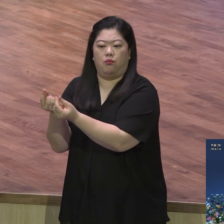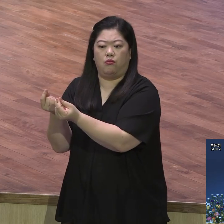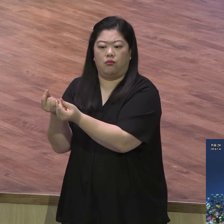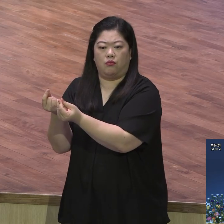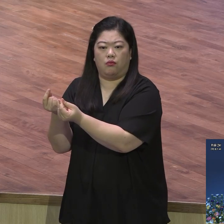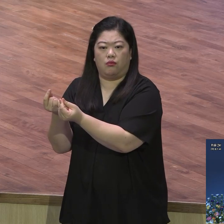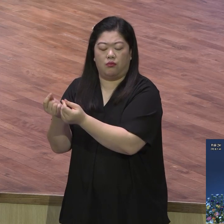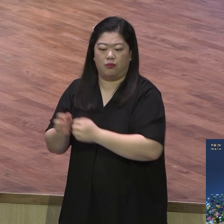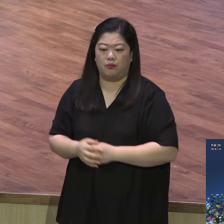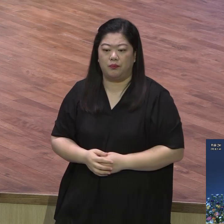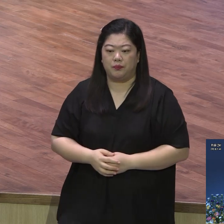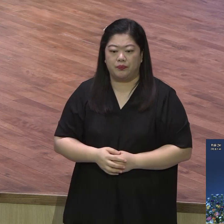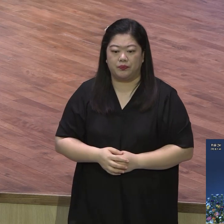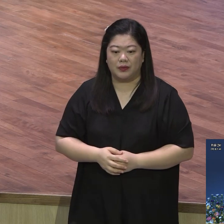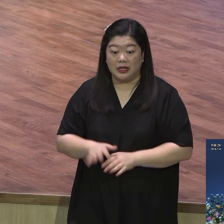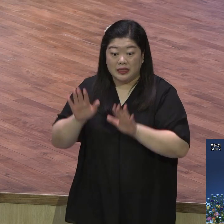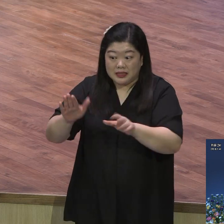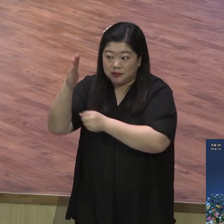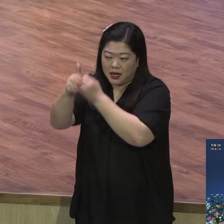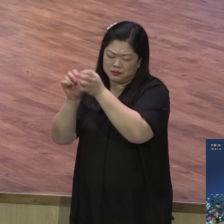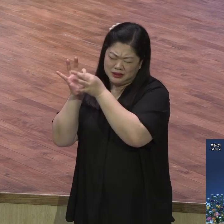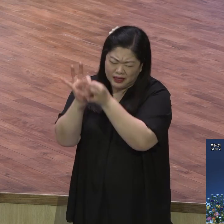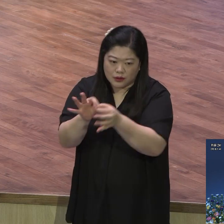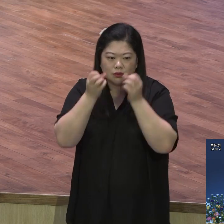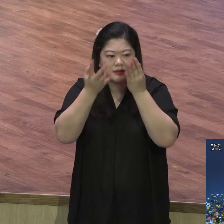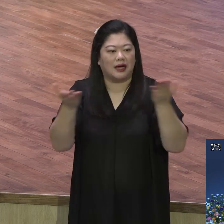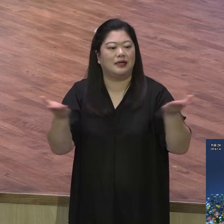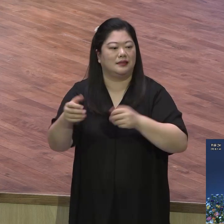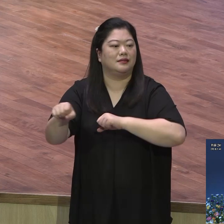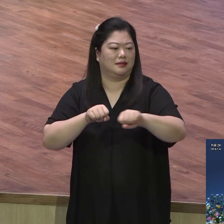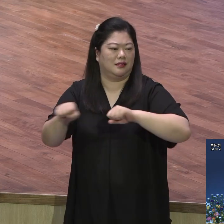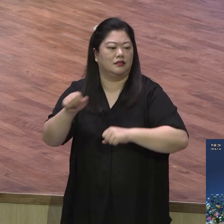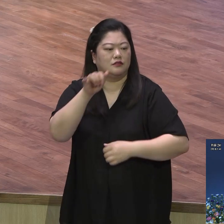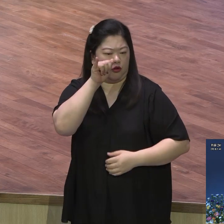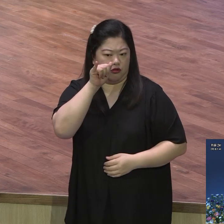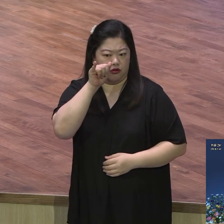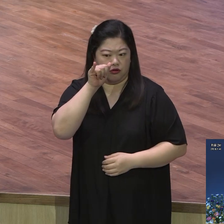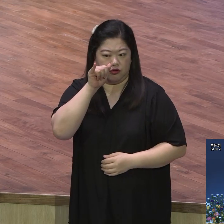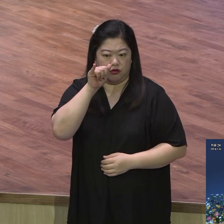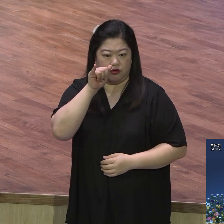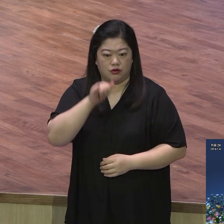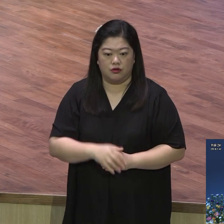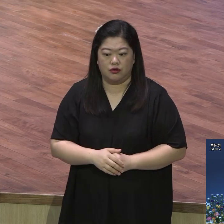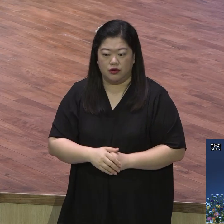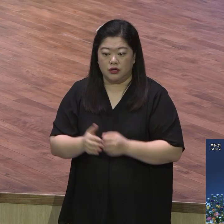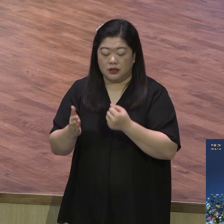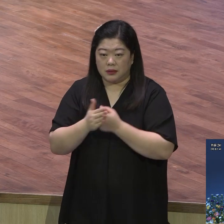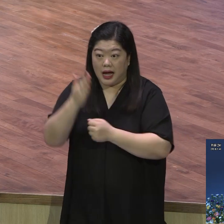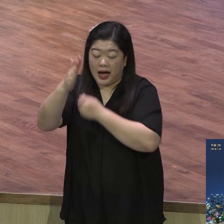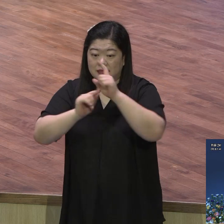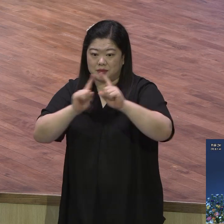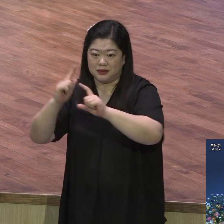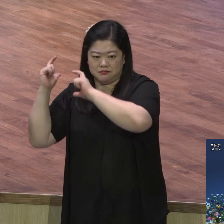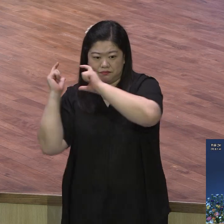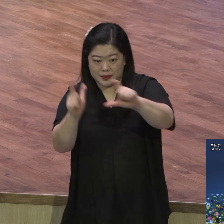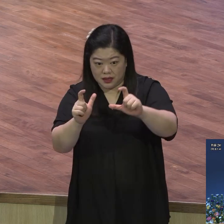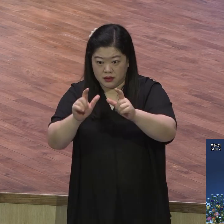오늘 이 교회에 세일을 향하고 계시구나. 모든 성도들의 말씀을 통하여 치유하고 계시구나.